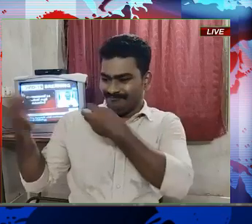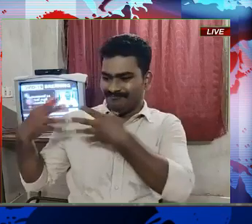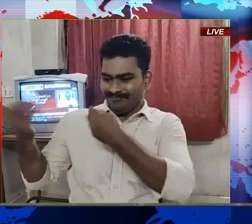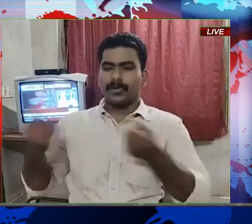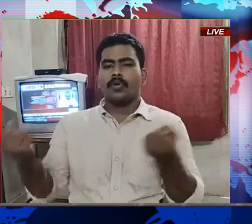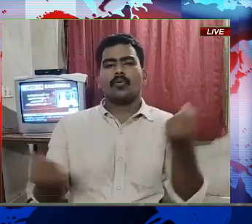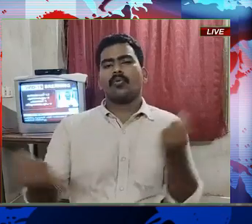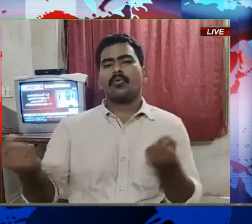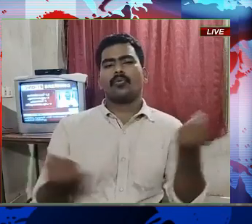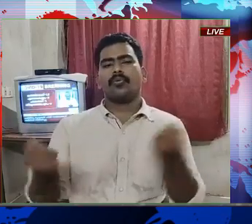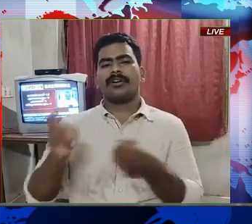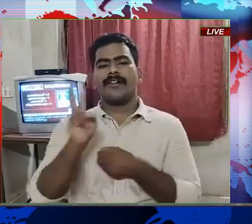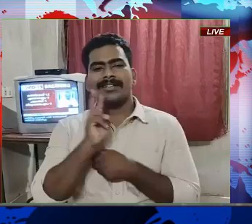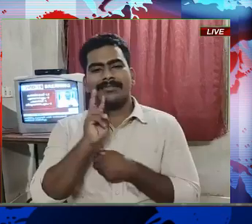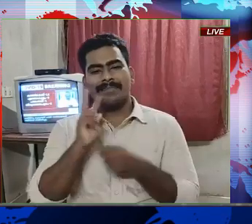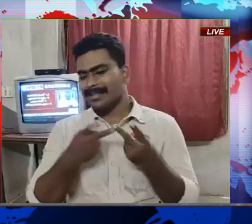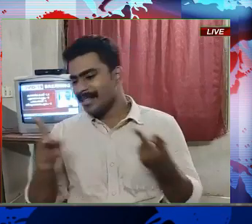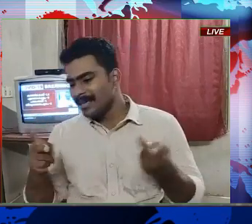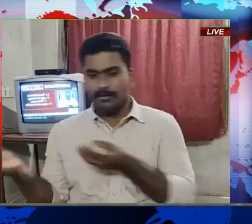അനാവശ്യമായി